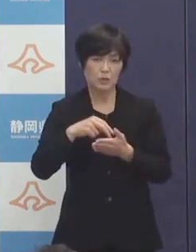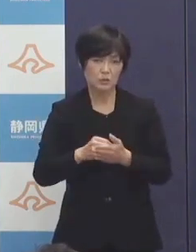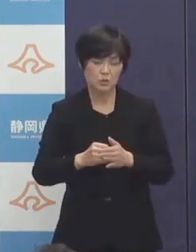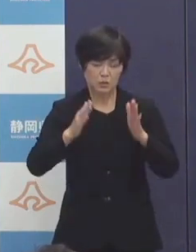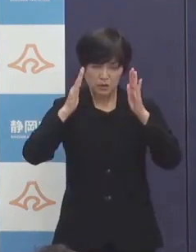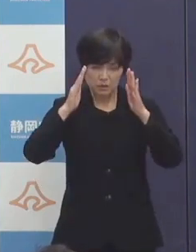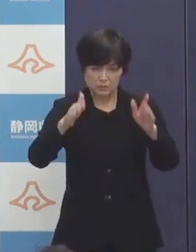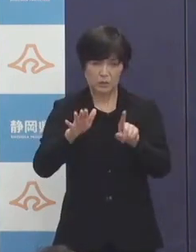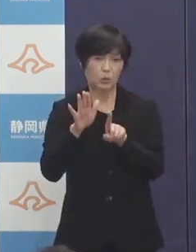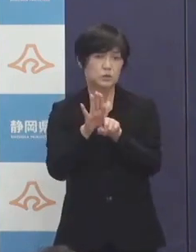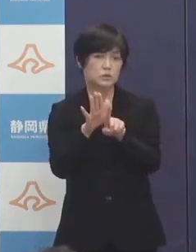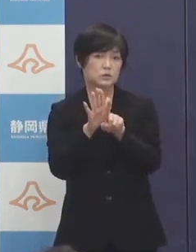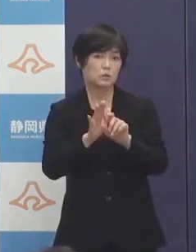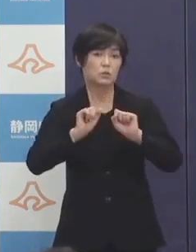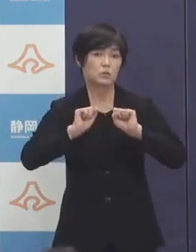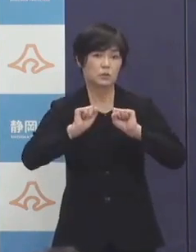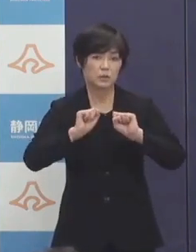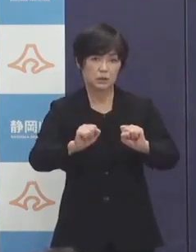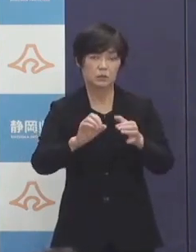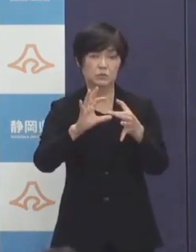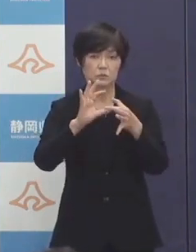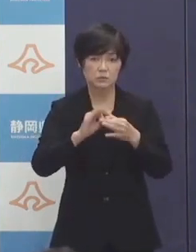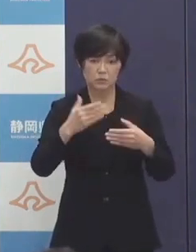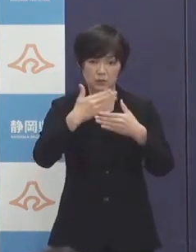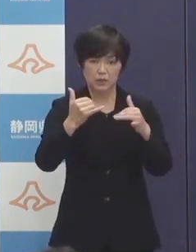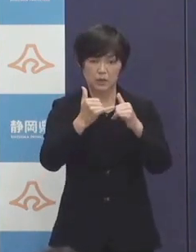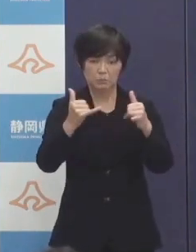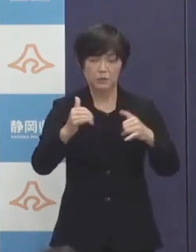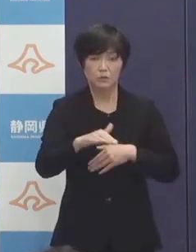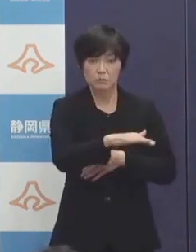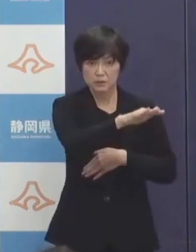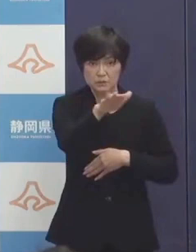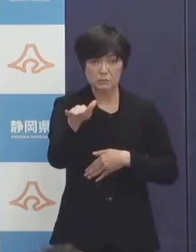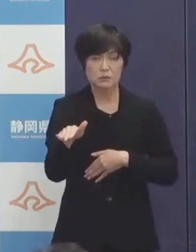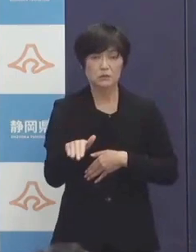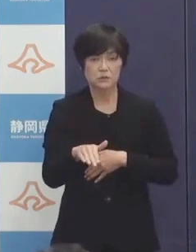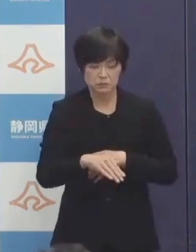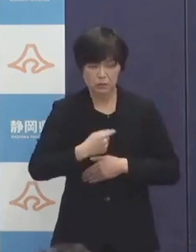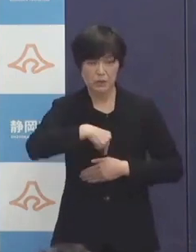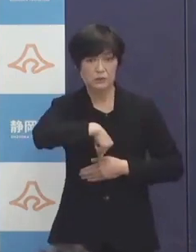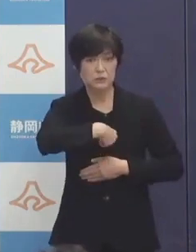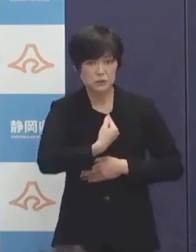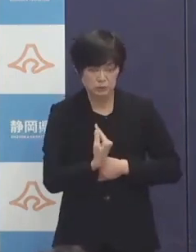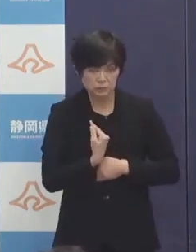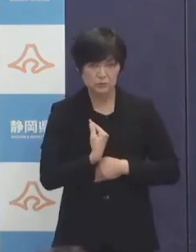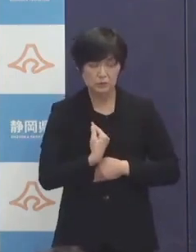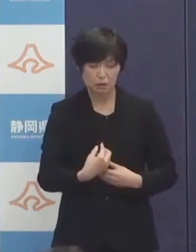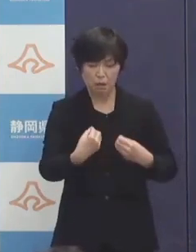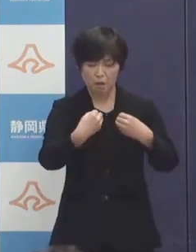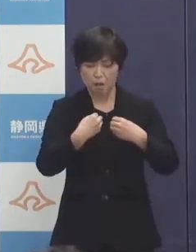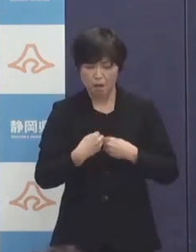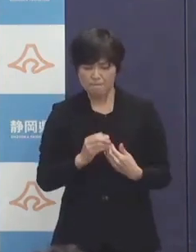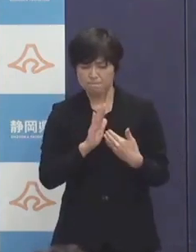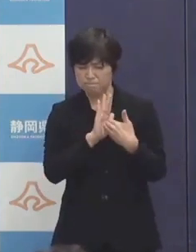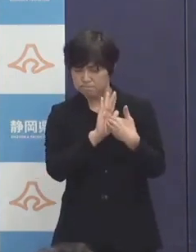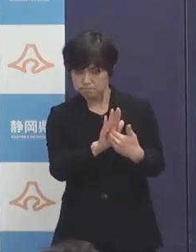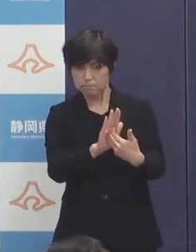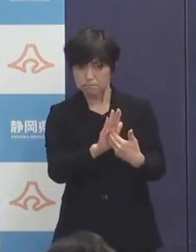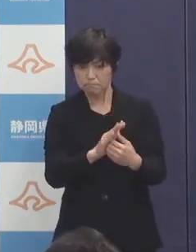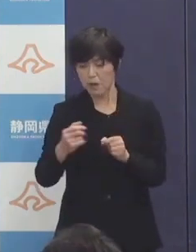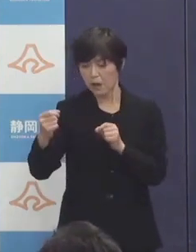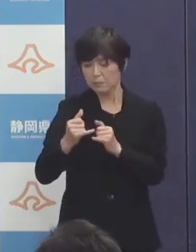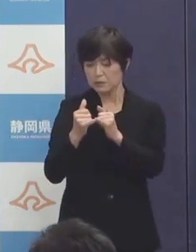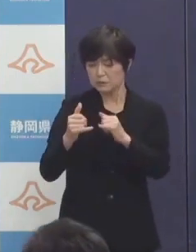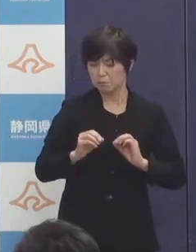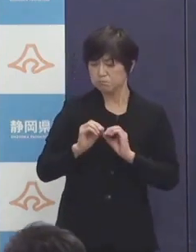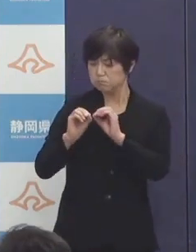を行いますので、県民の皆様におかれましては、ご自身がコロナウイルスに感染しない、身近な人